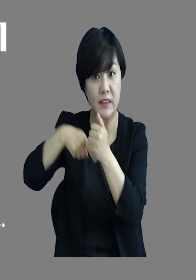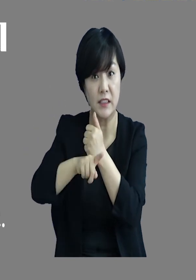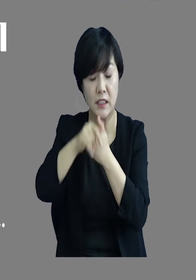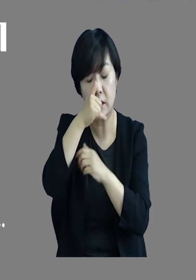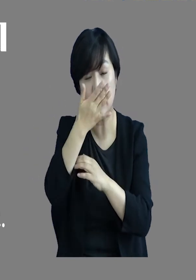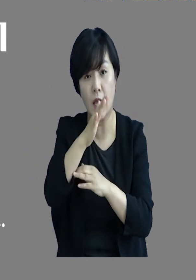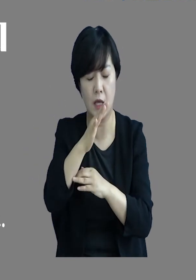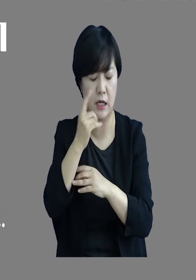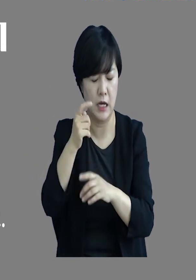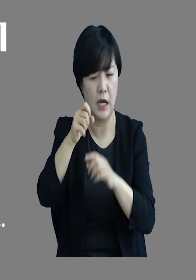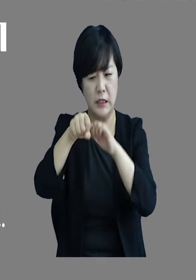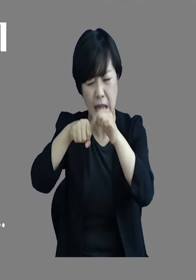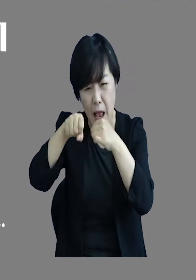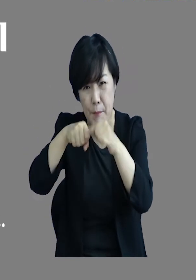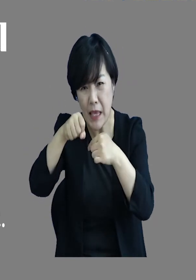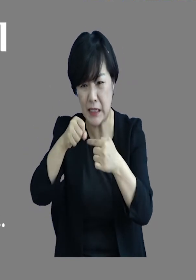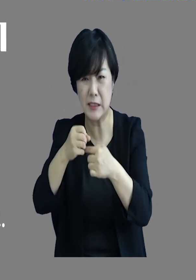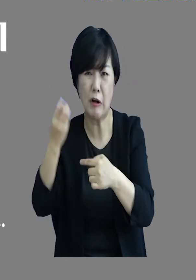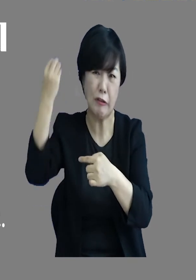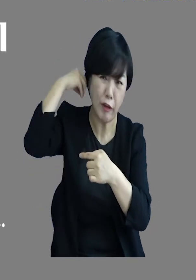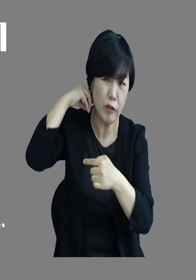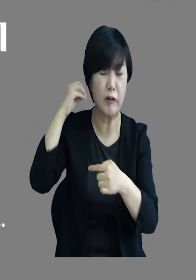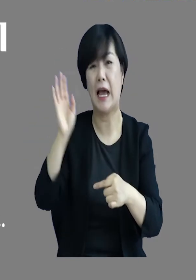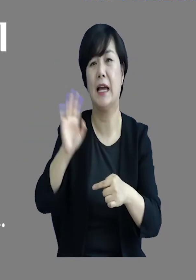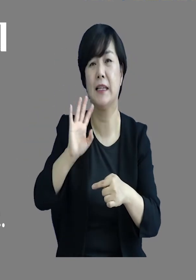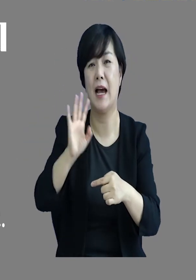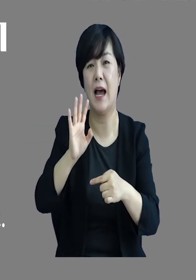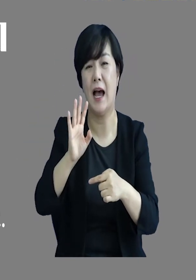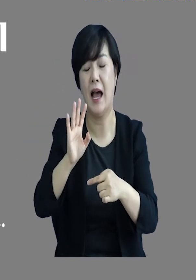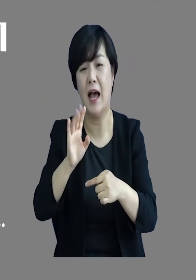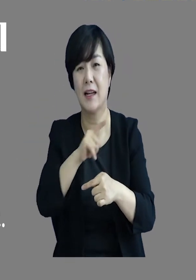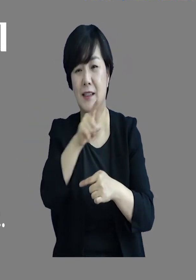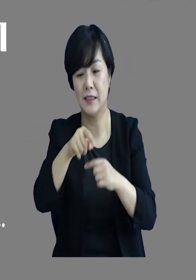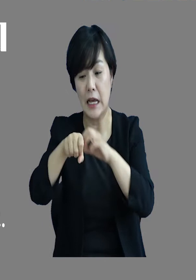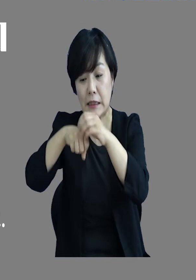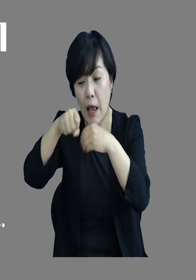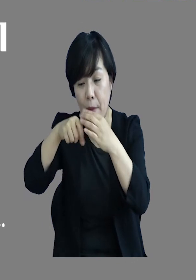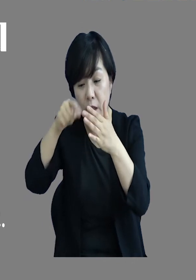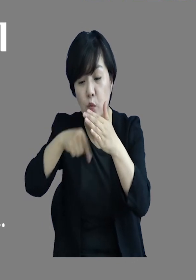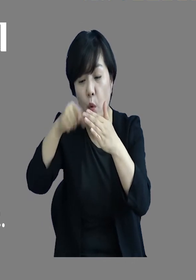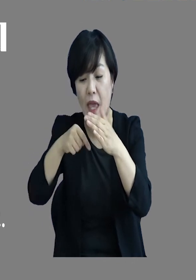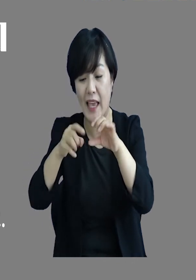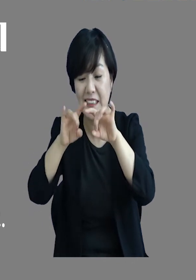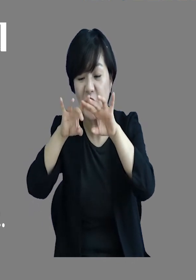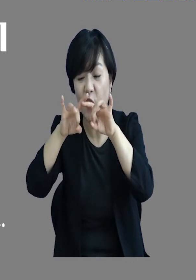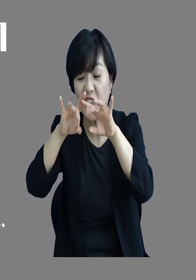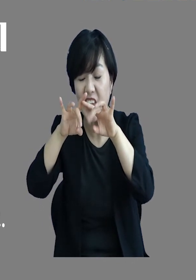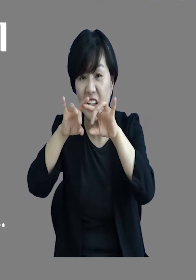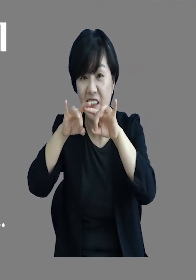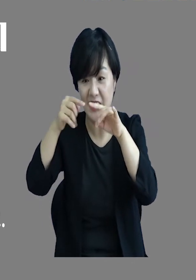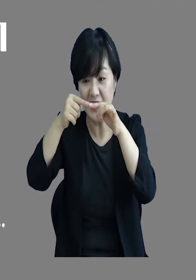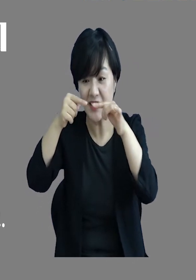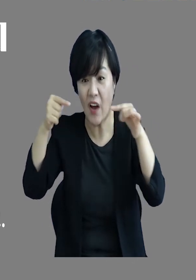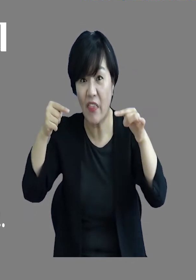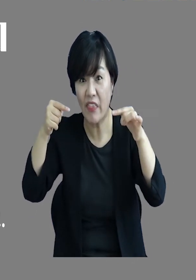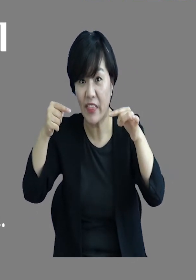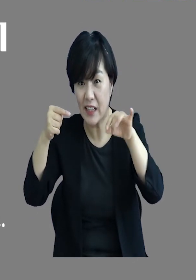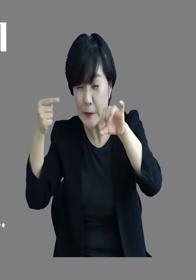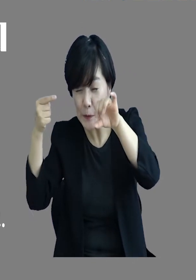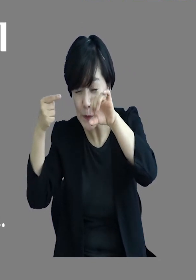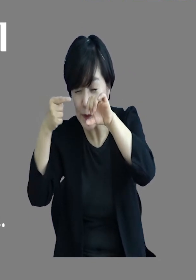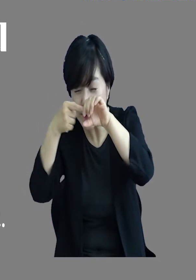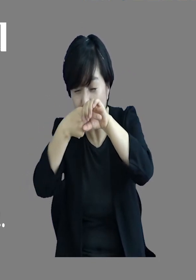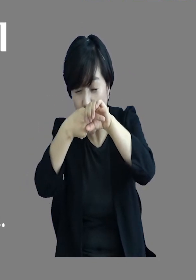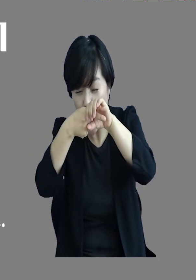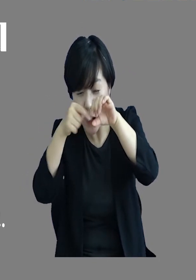근데 달팽이관 자체를 넣는 건 아니고요. 인공와우는 달팽이관 속에 전극선이거든요. 전극선을 이렇게